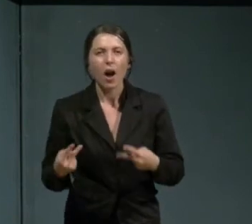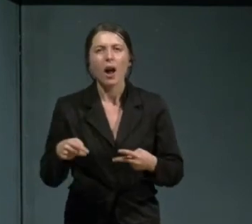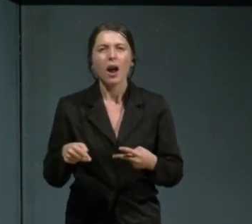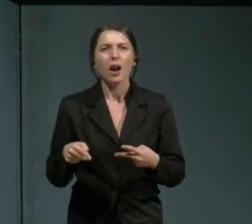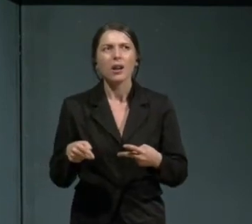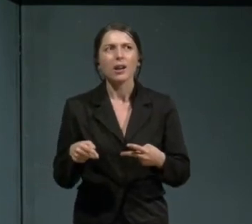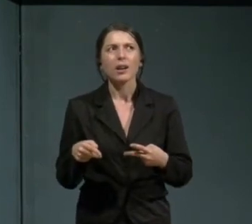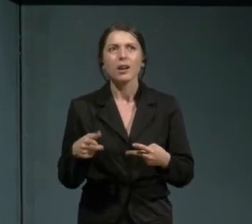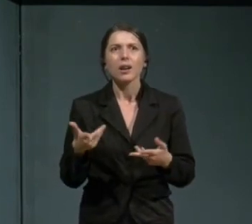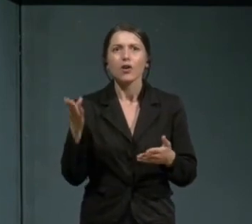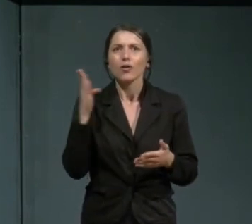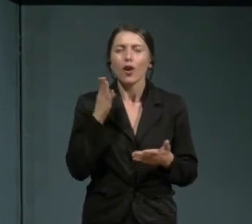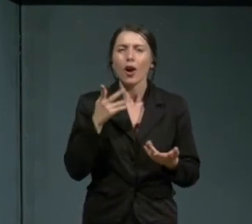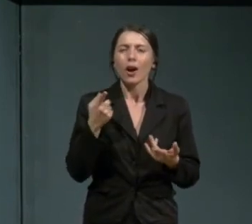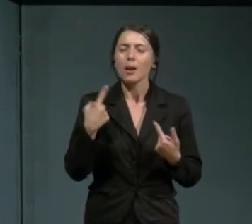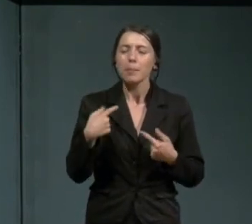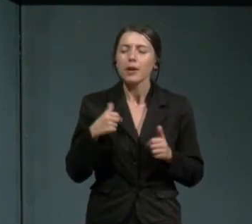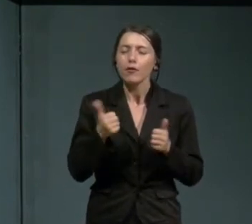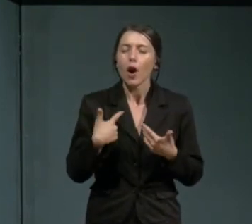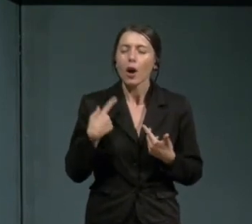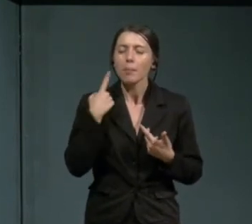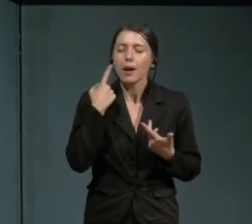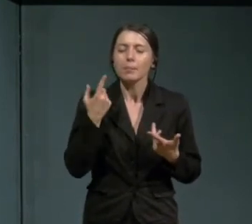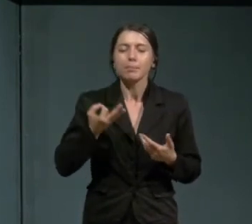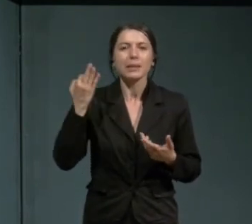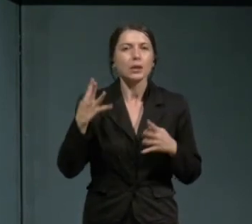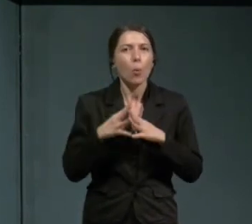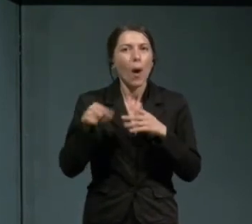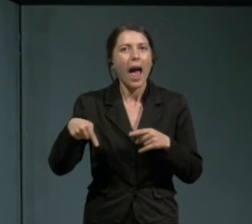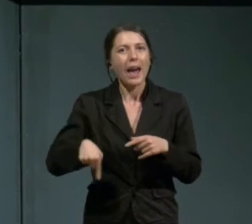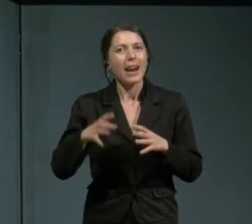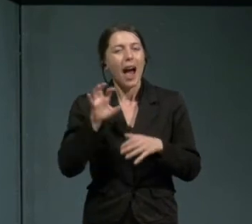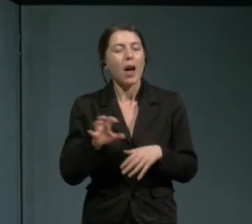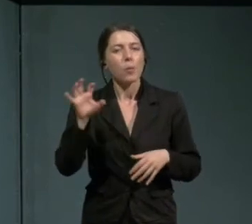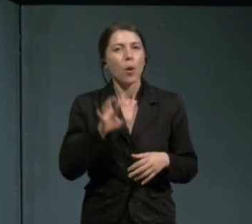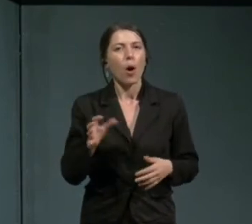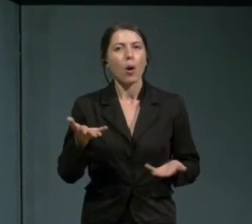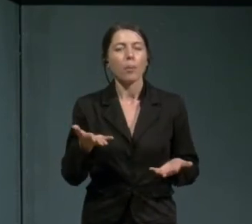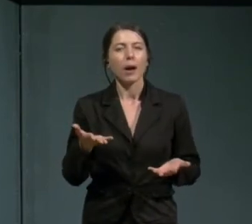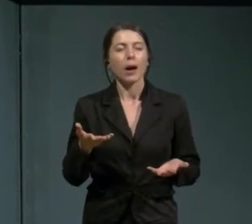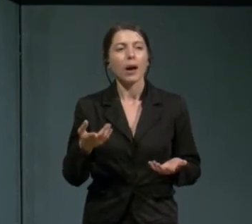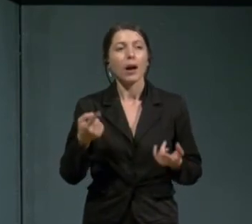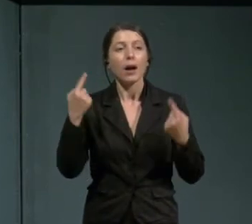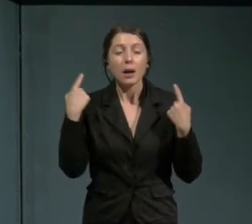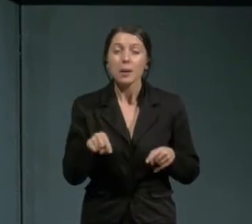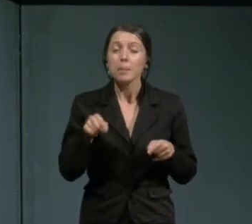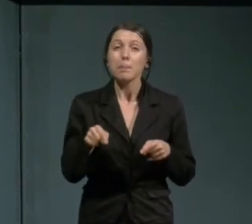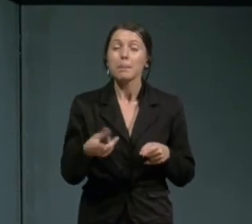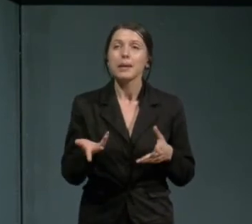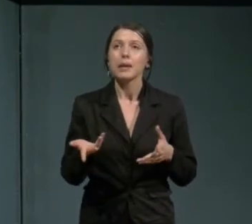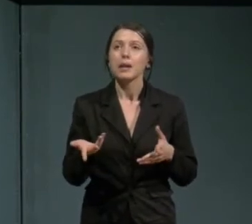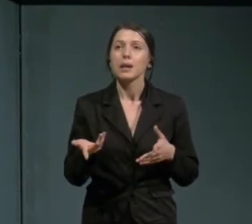per me è stata una sorta di guerra è una sorta di guerra che avviene in europa e questo poneva